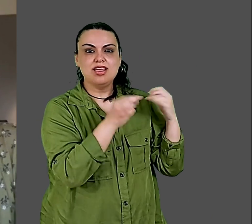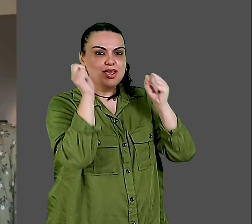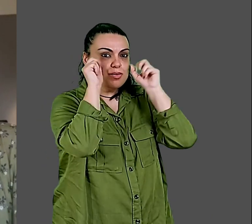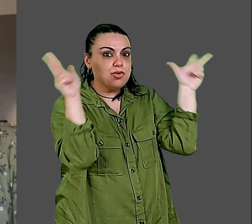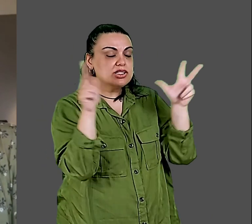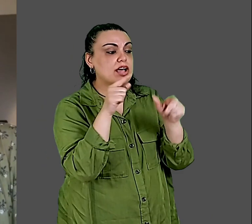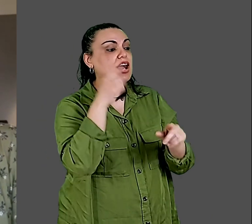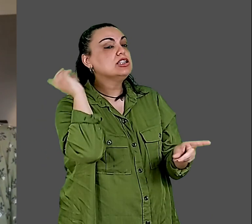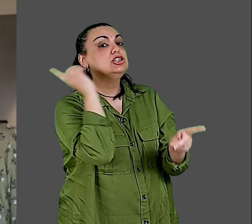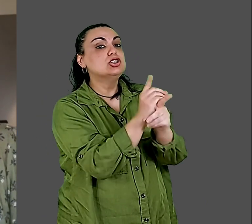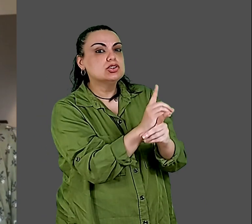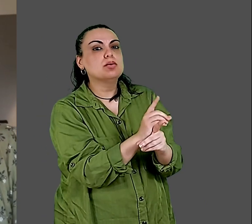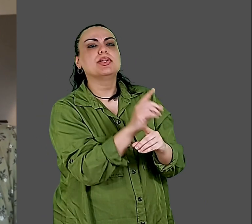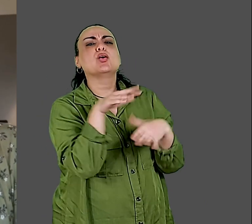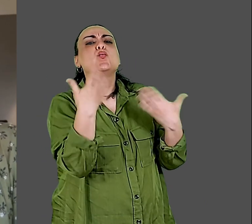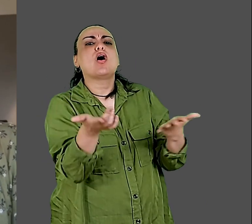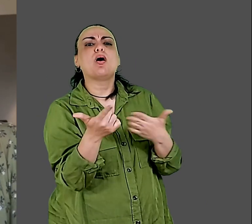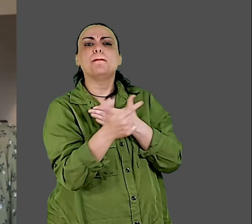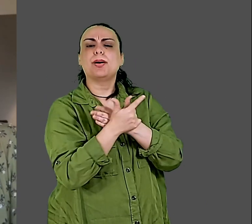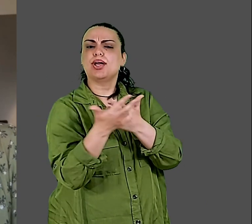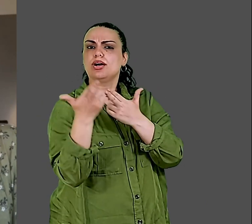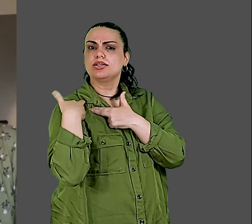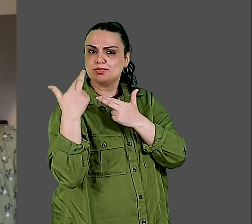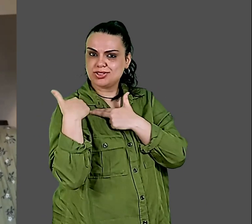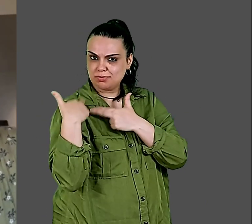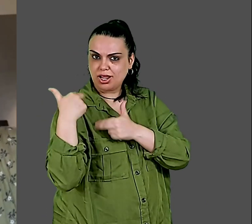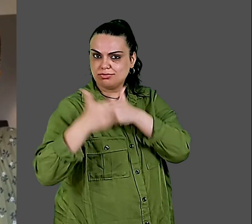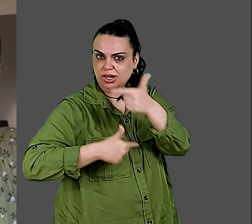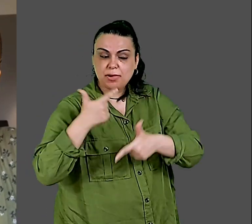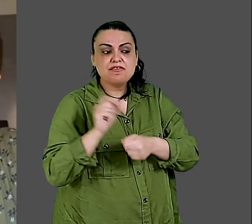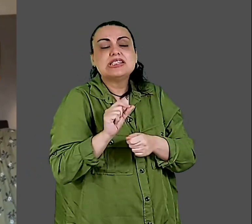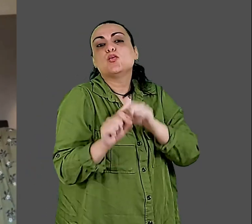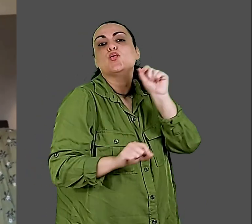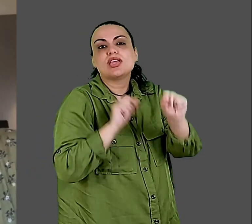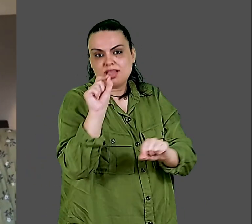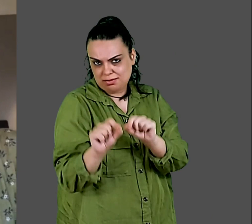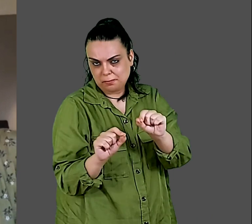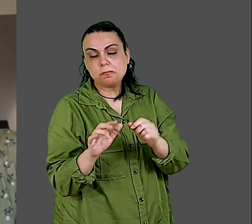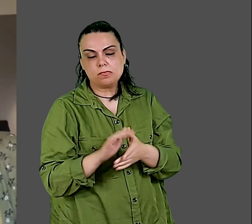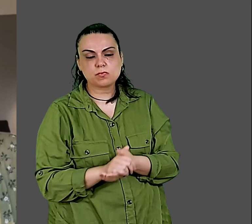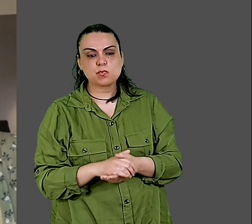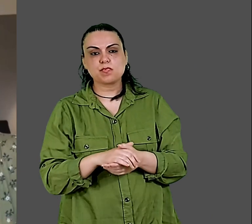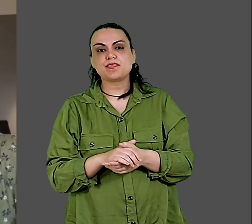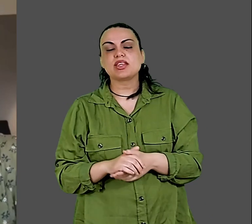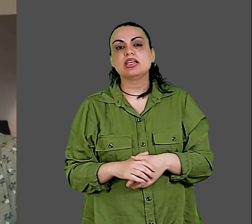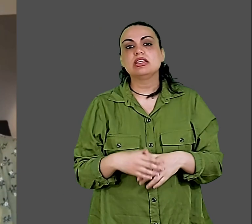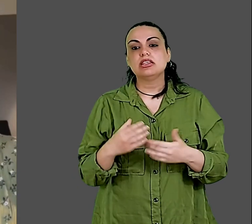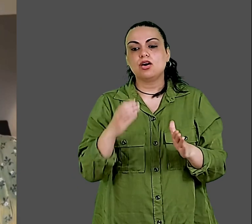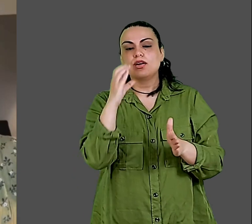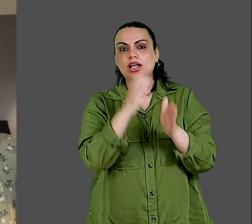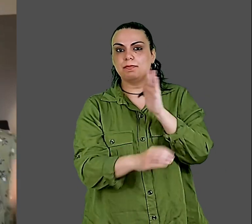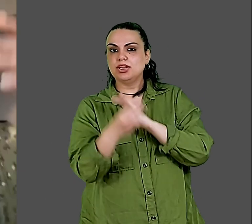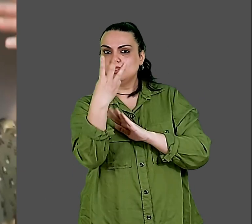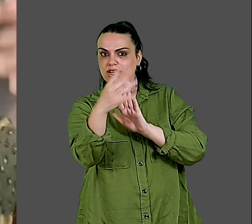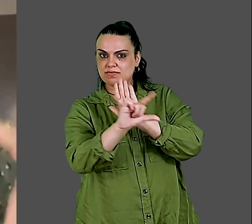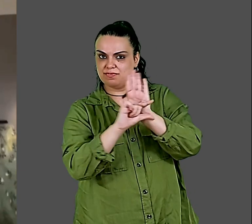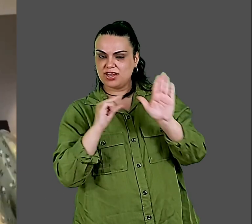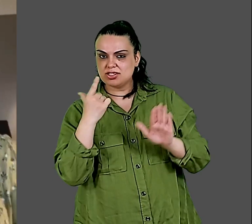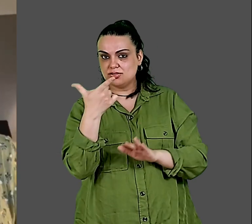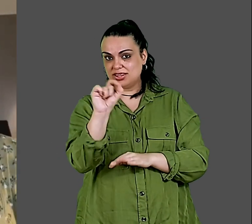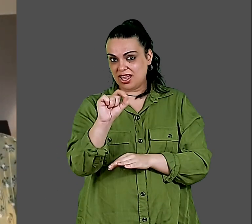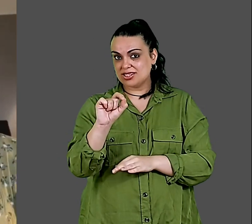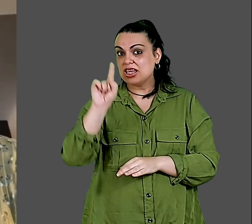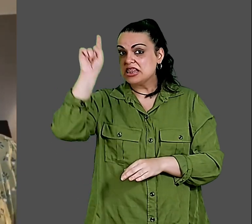agora vai reconhecer a missão e vai discernir qual é o seu papel dentro dessa missão. No capítulo 3, no verso 10, Deus vem